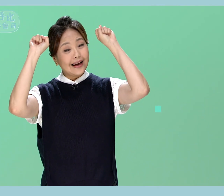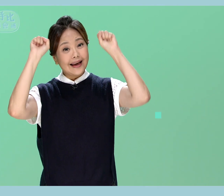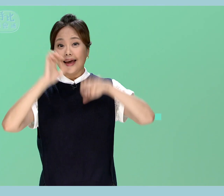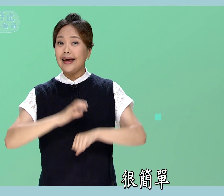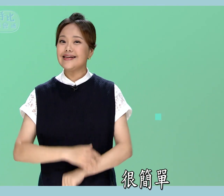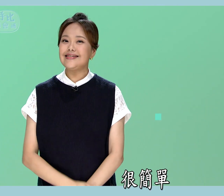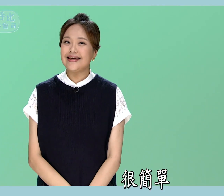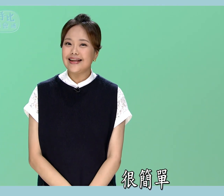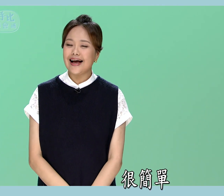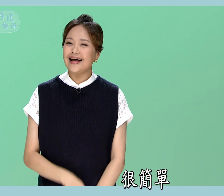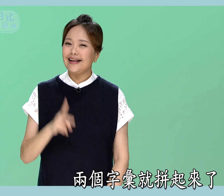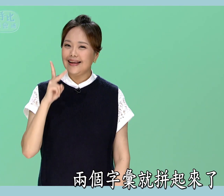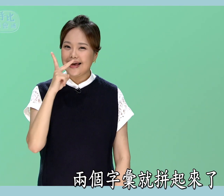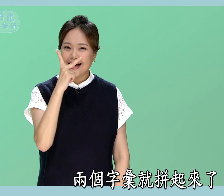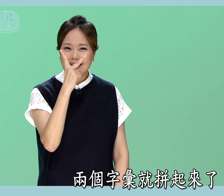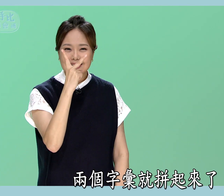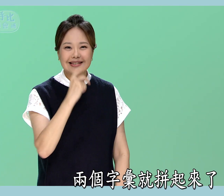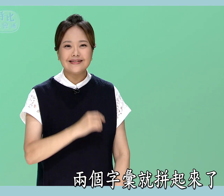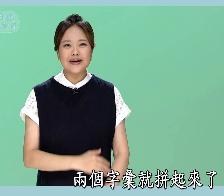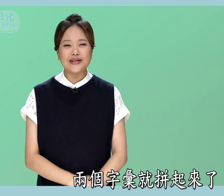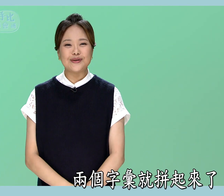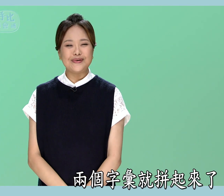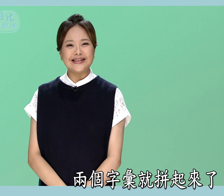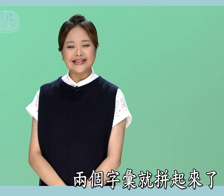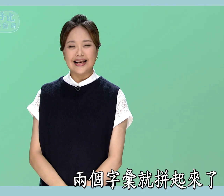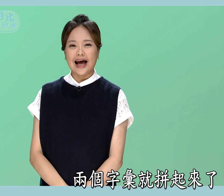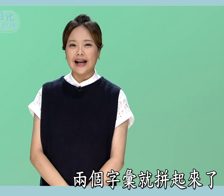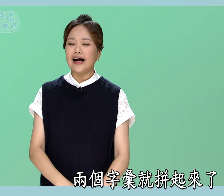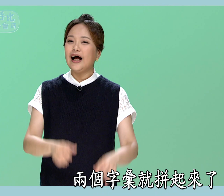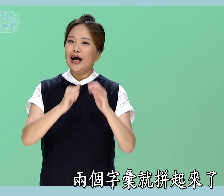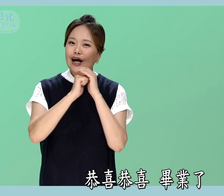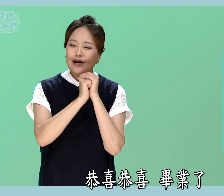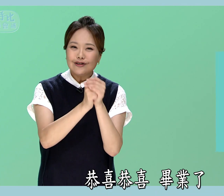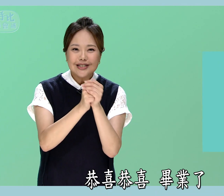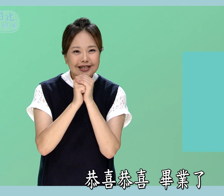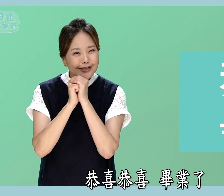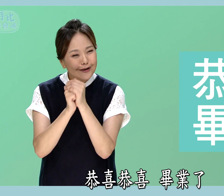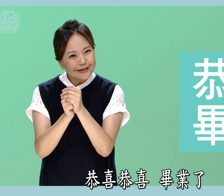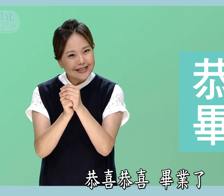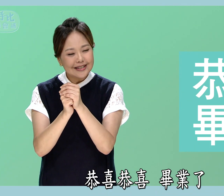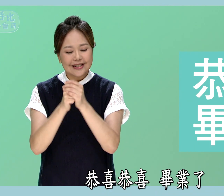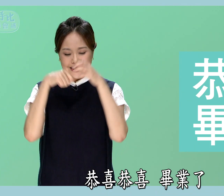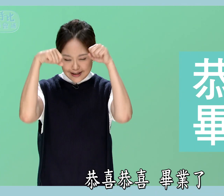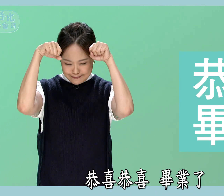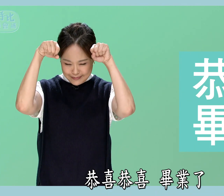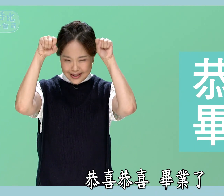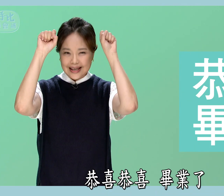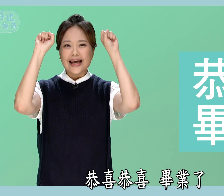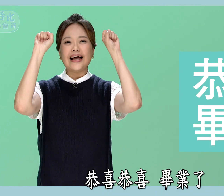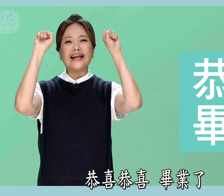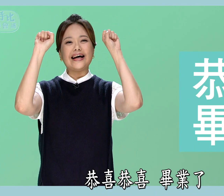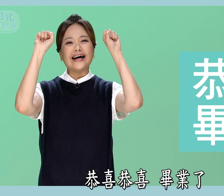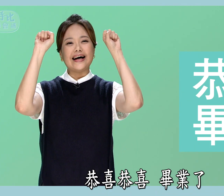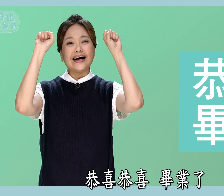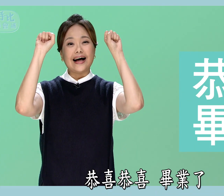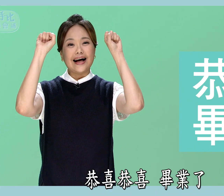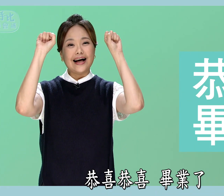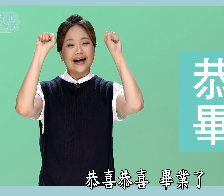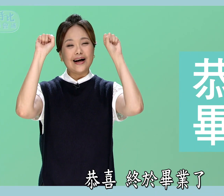嘿，很简单，两个字汇就拼起来了。恭喜恭喜。毕业了啊，恭